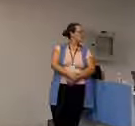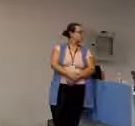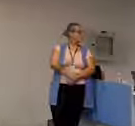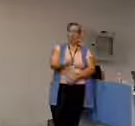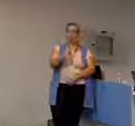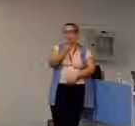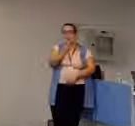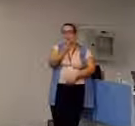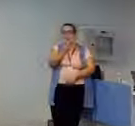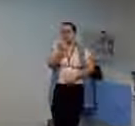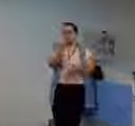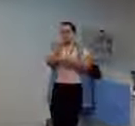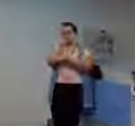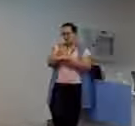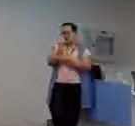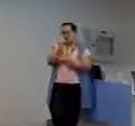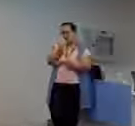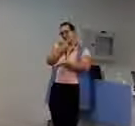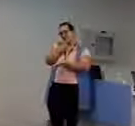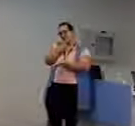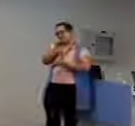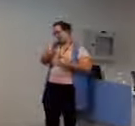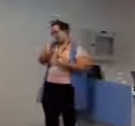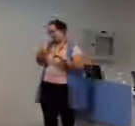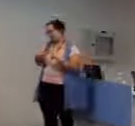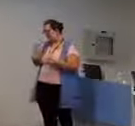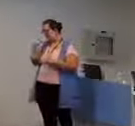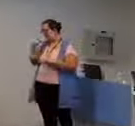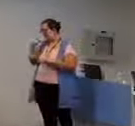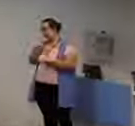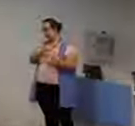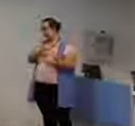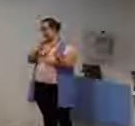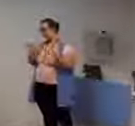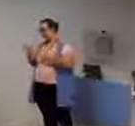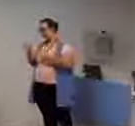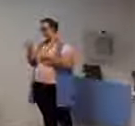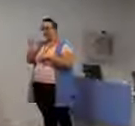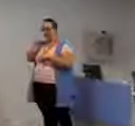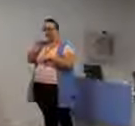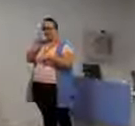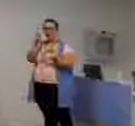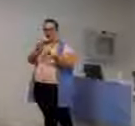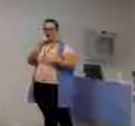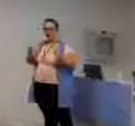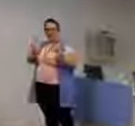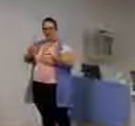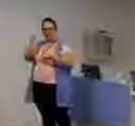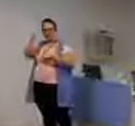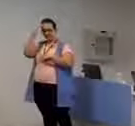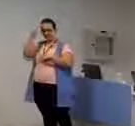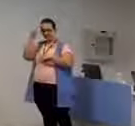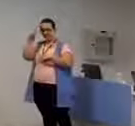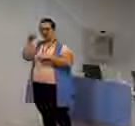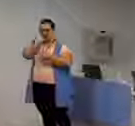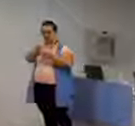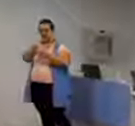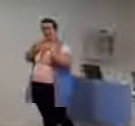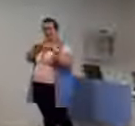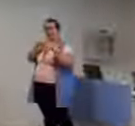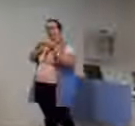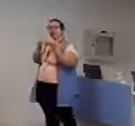em inglês o vídeo, mas acho que deu para entender um pouquinho. Então, TopSolid é uma família de